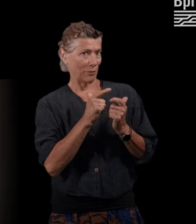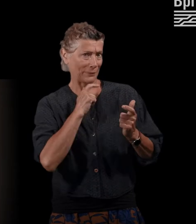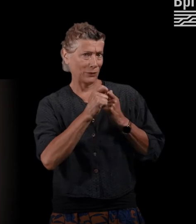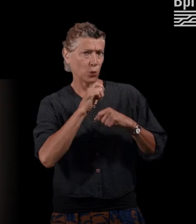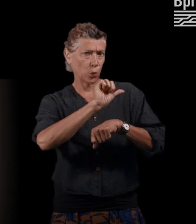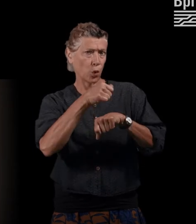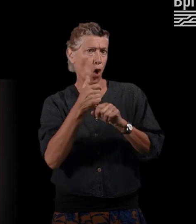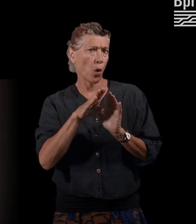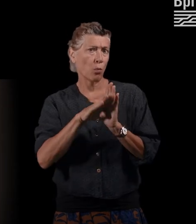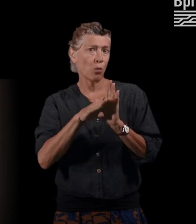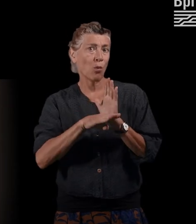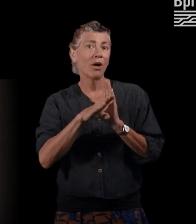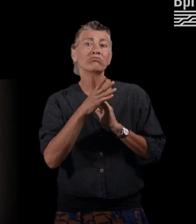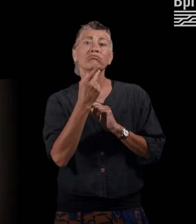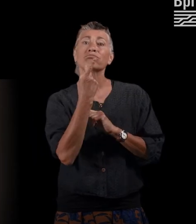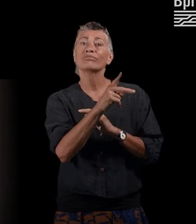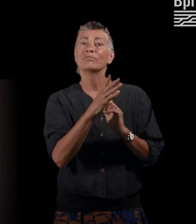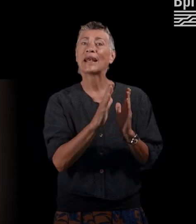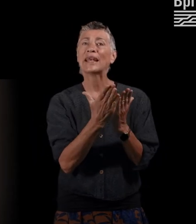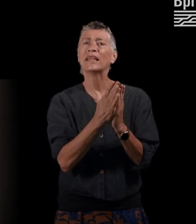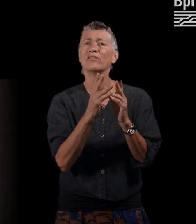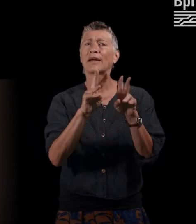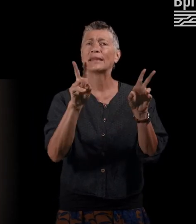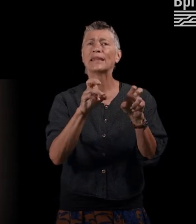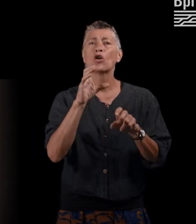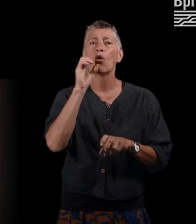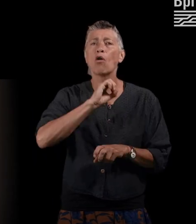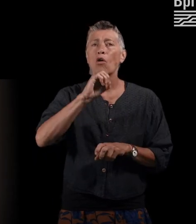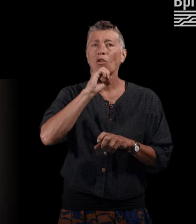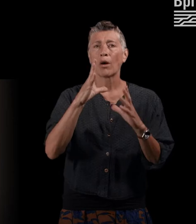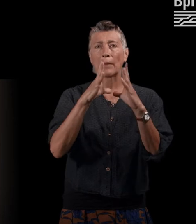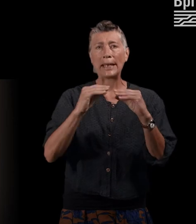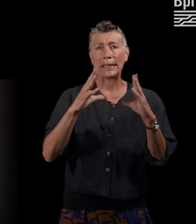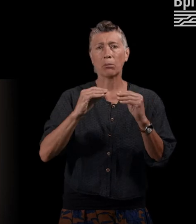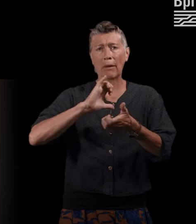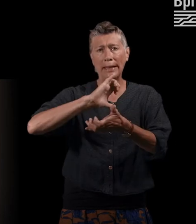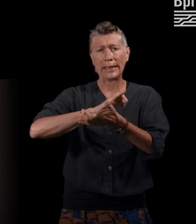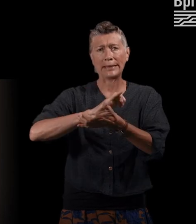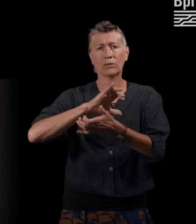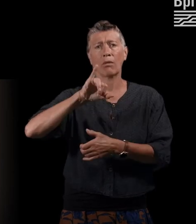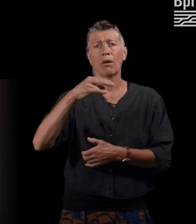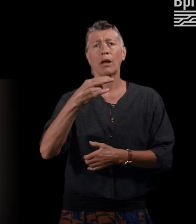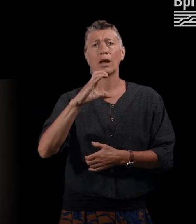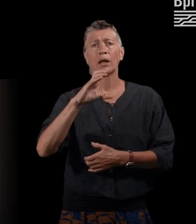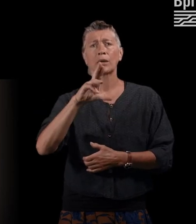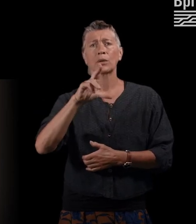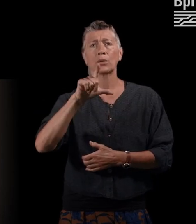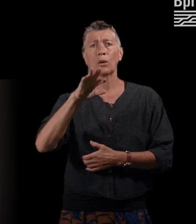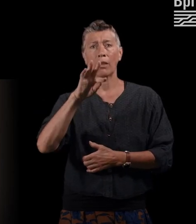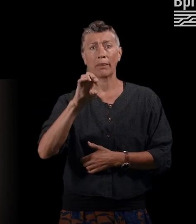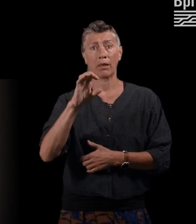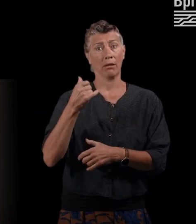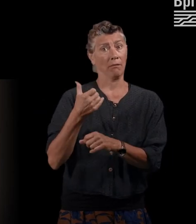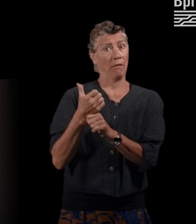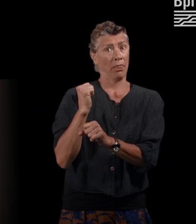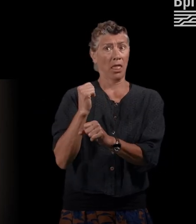allons discuter un petit peu moins d'une heure autour de votre livre Octobre Liban, paru aux éditions Inculte, fin de